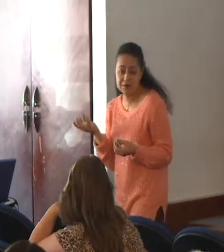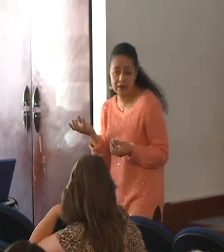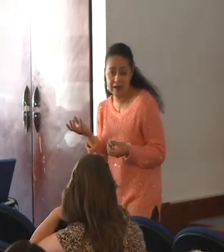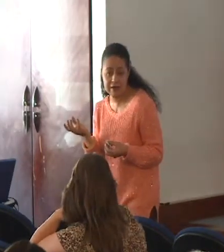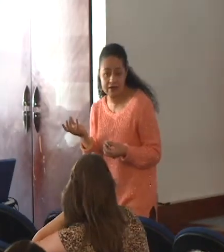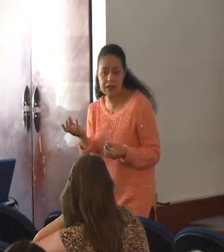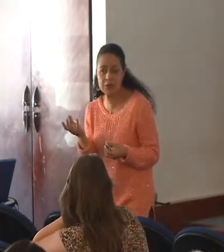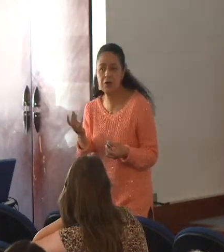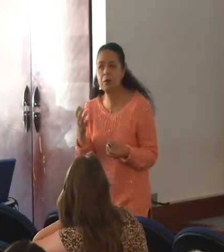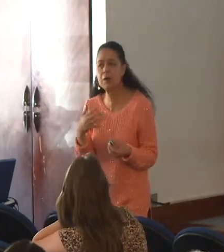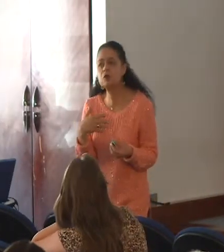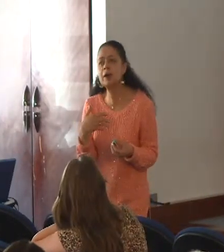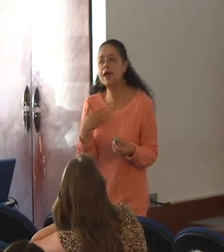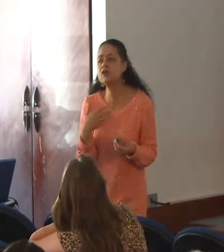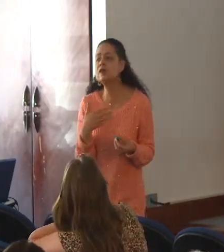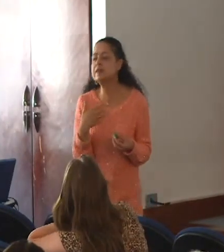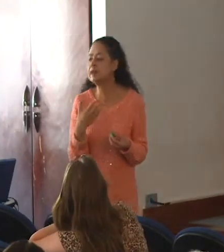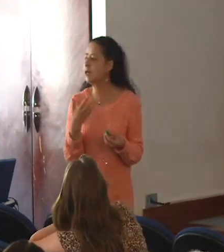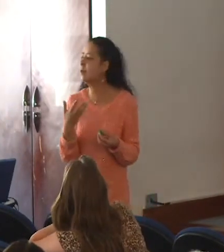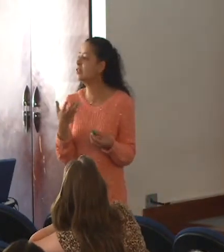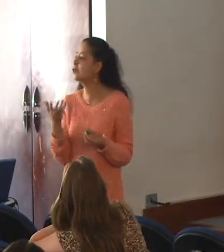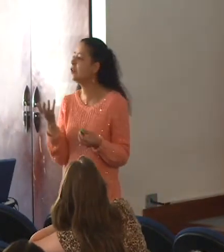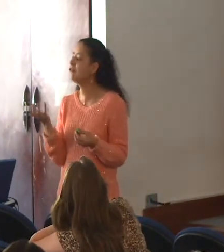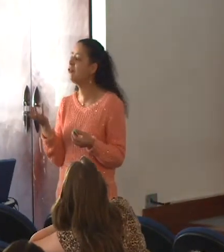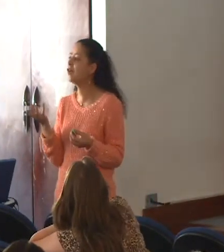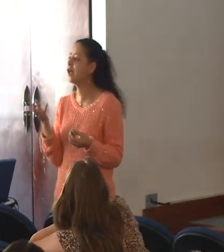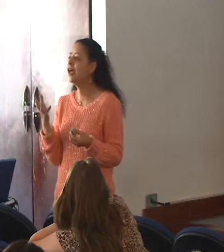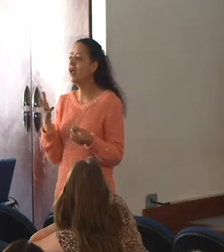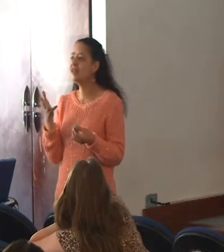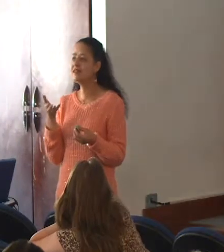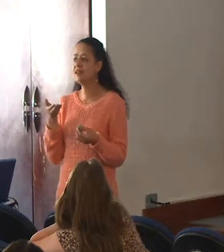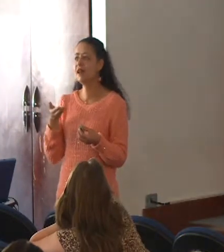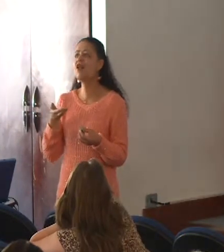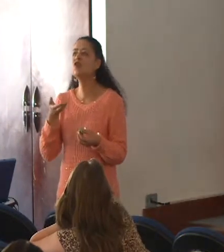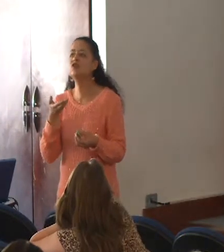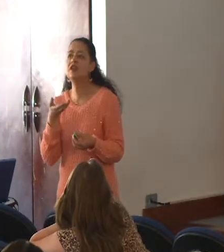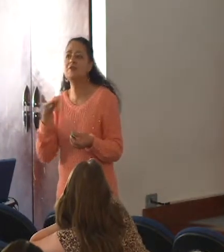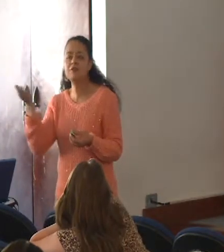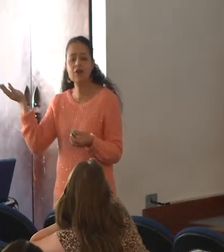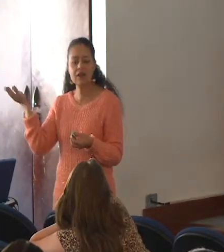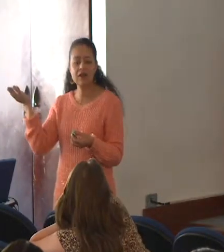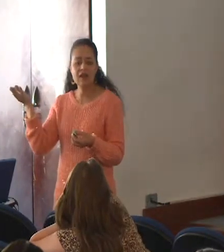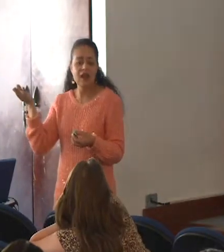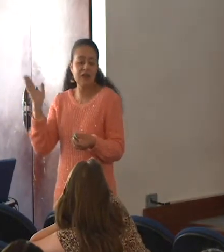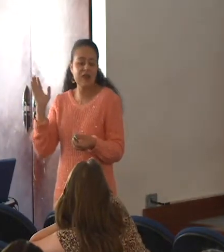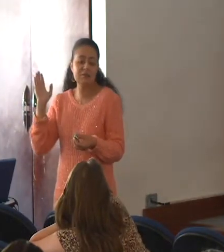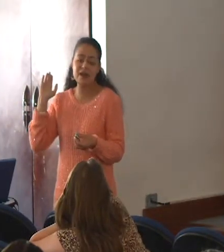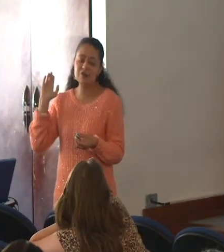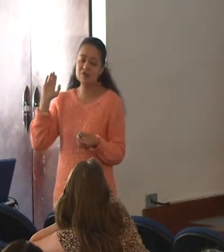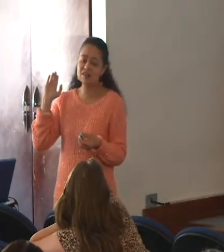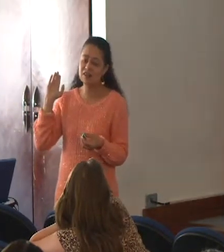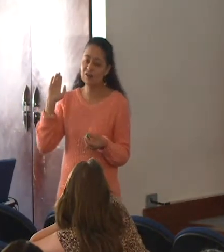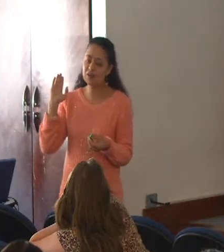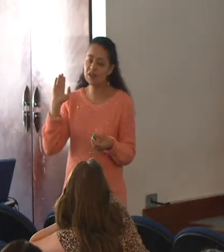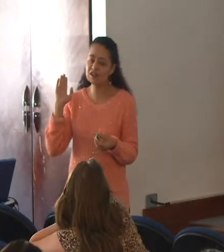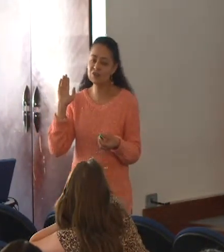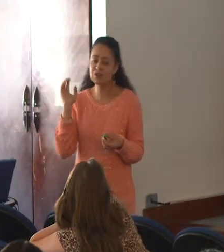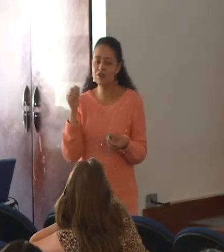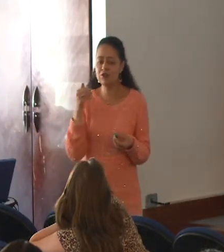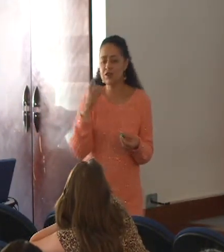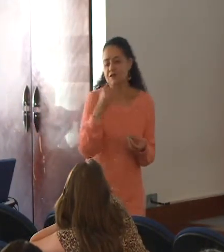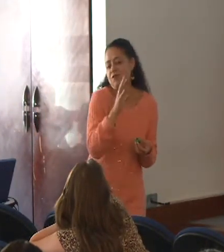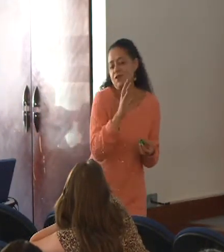utilizar comunicación aumentativa alternativa. No podemos pararnos necesariamente en un enfoque y decir que los del enfoque X van a